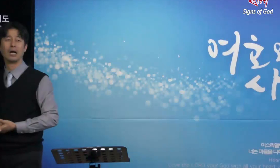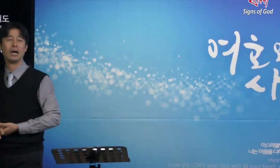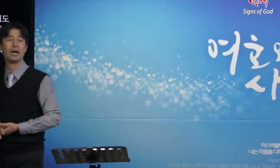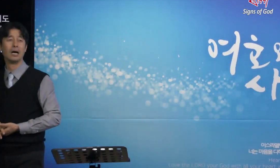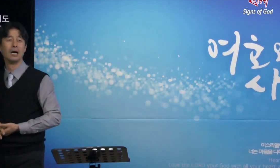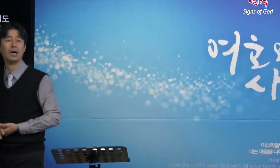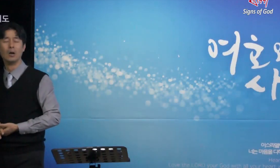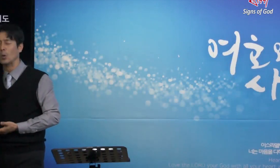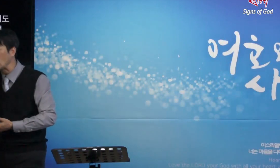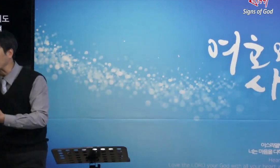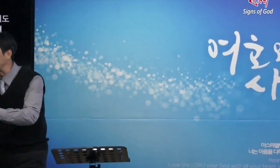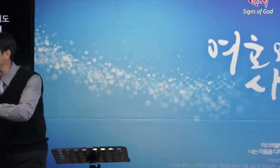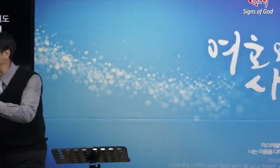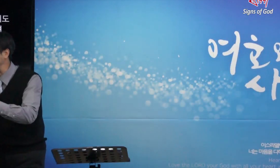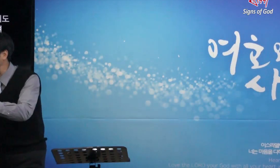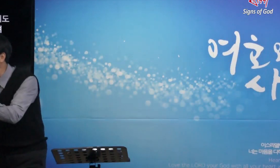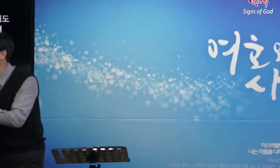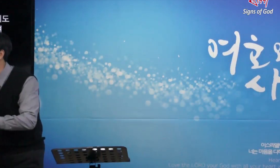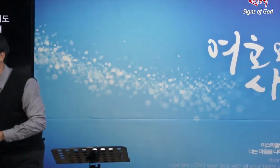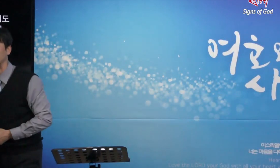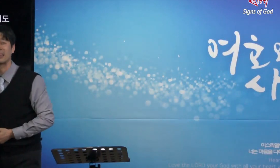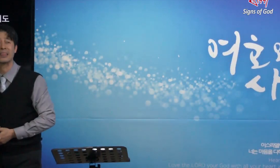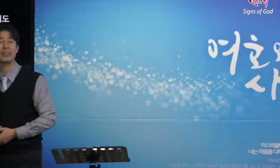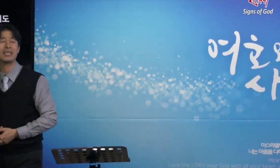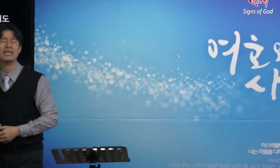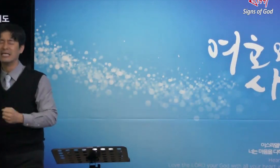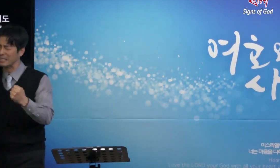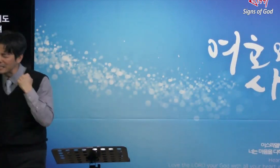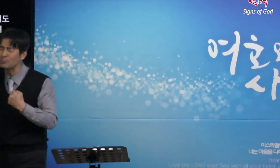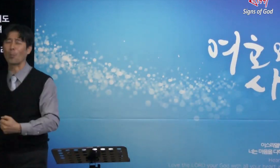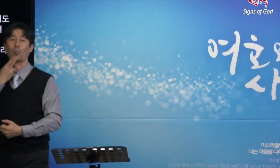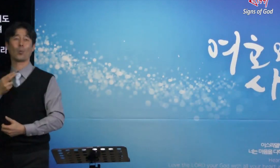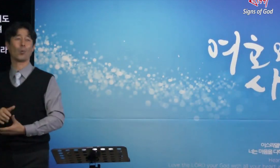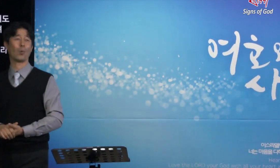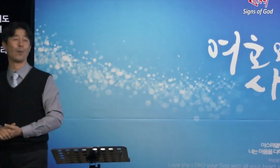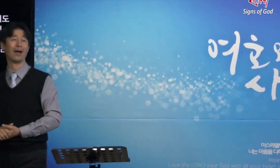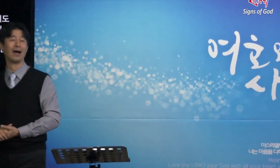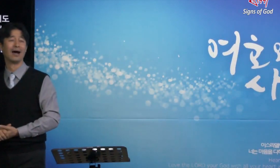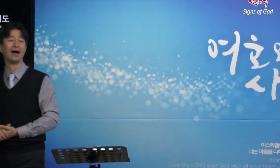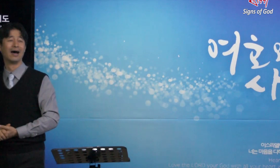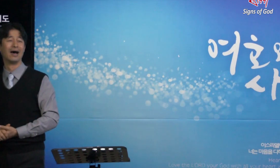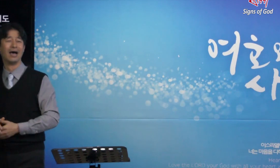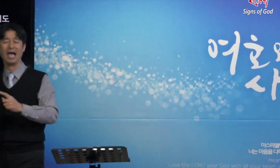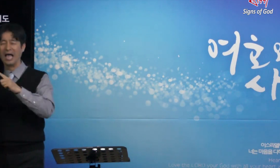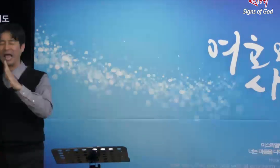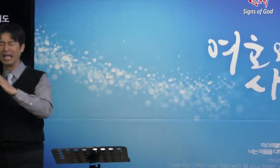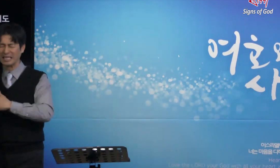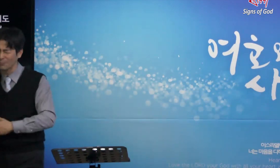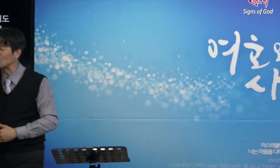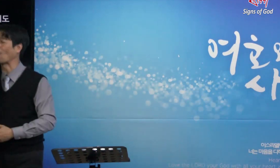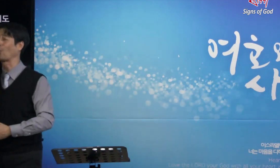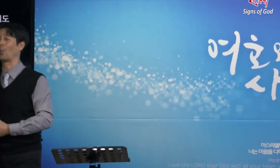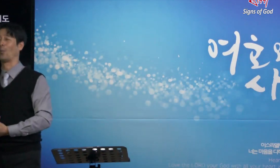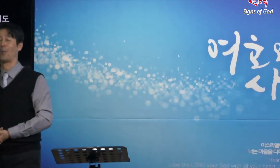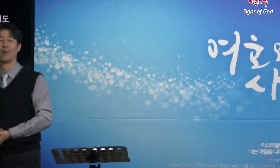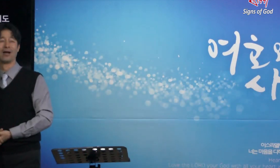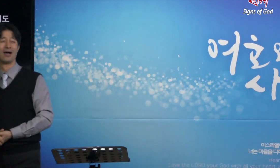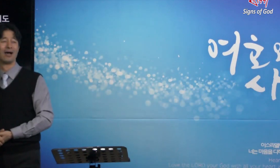농인교회는 사실 쉽게 경제적인 여건도 어렵고 함께 그 힘을 모으는 것도